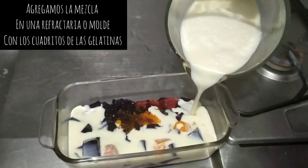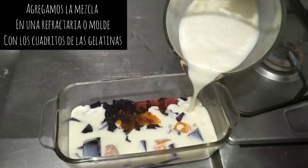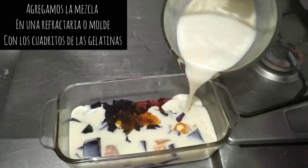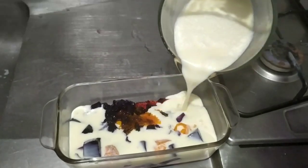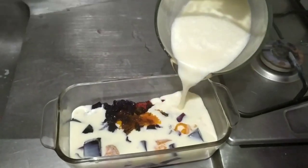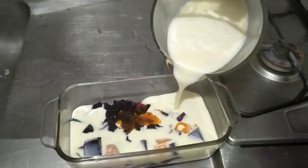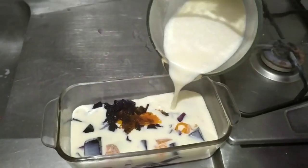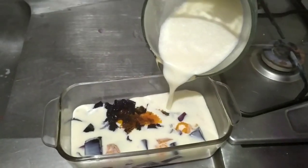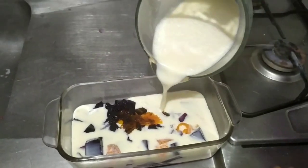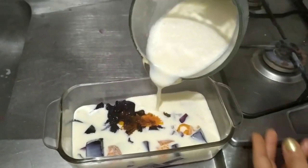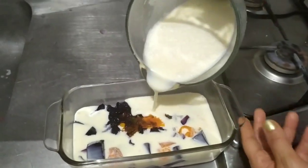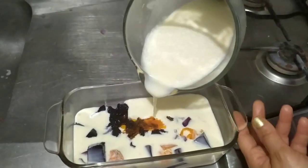cortada en cuadritos.